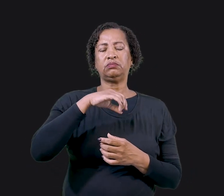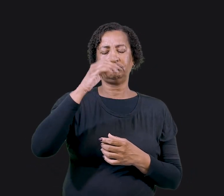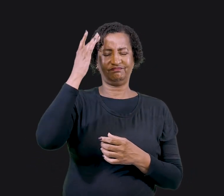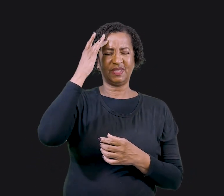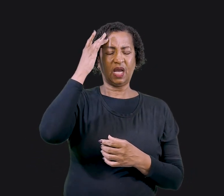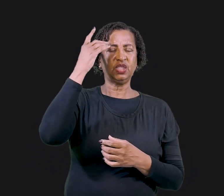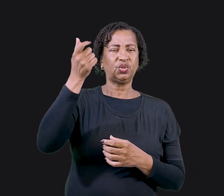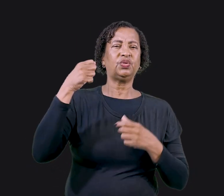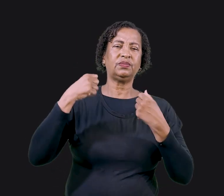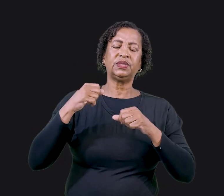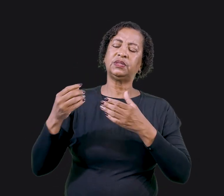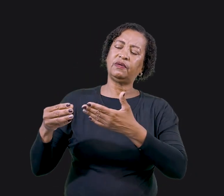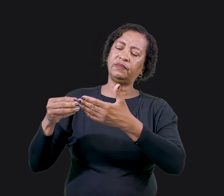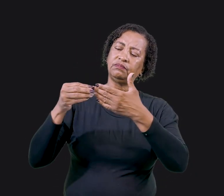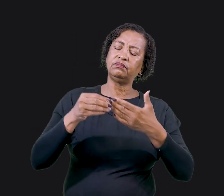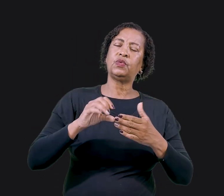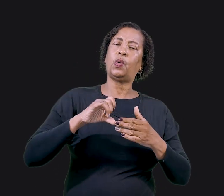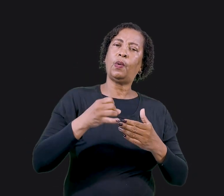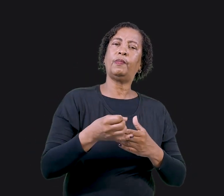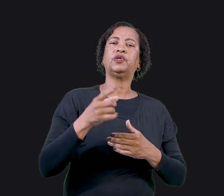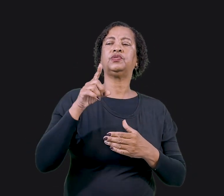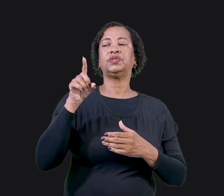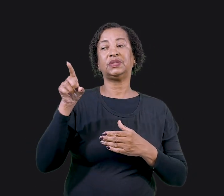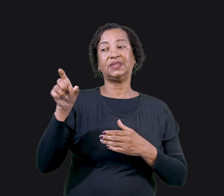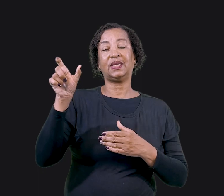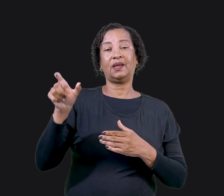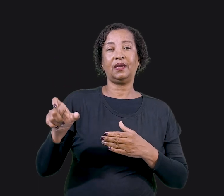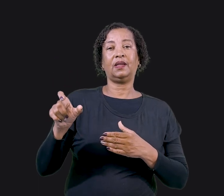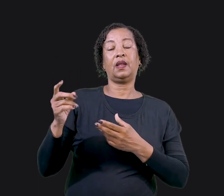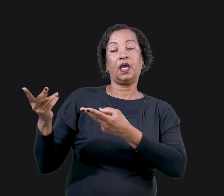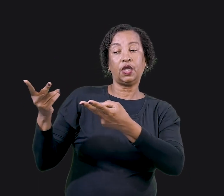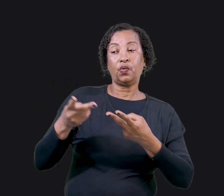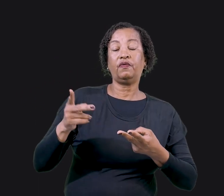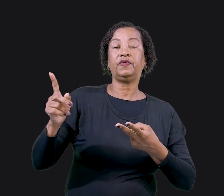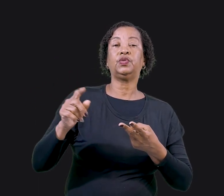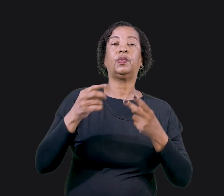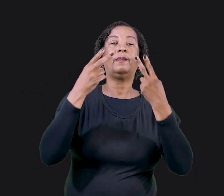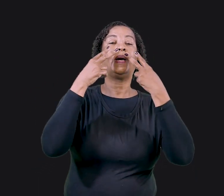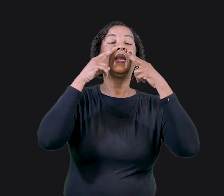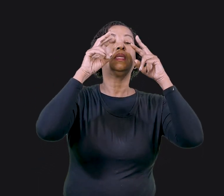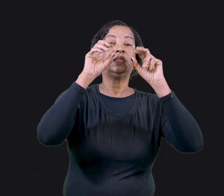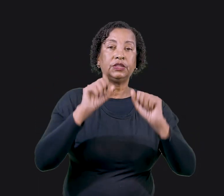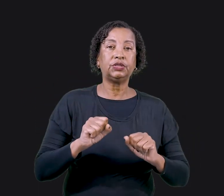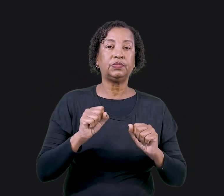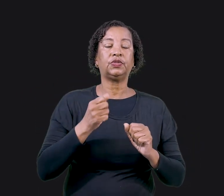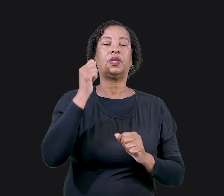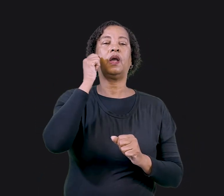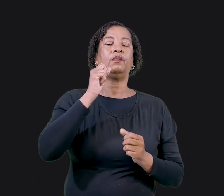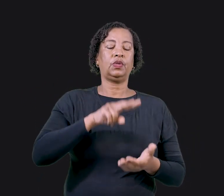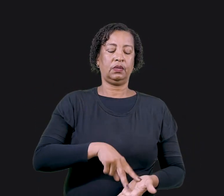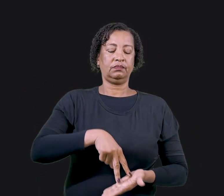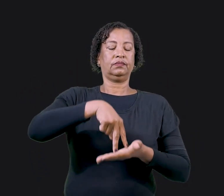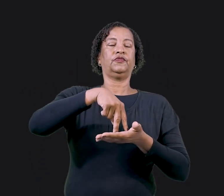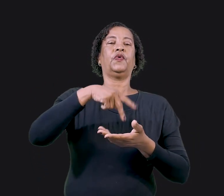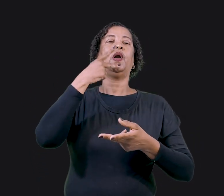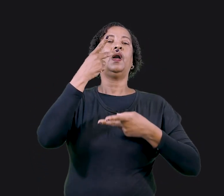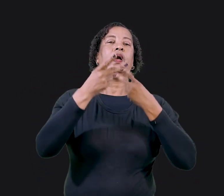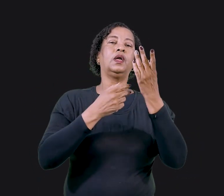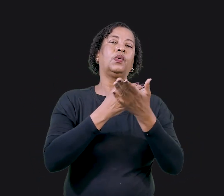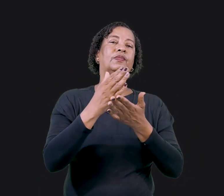William achou que deveria dar-lhe uma oportunidade e durante uma das reuniões convidou Sally Boca Santa para dar um testemunho. Ela se levantou e começou a